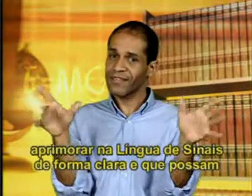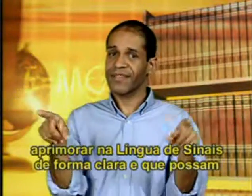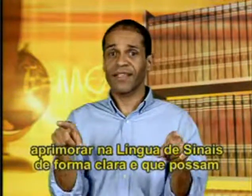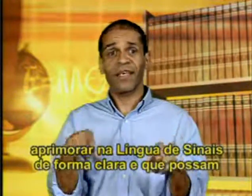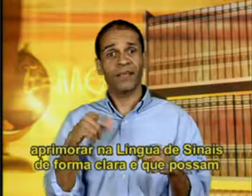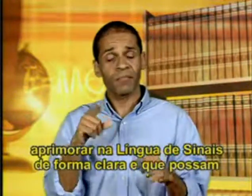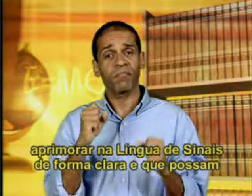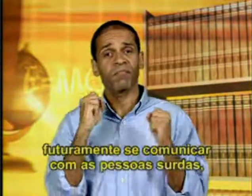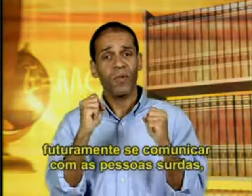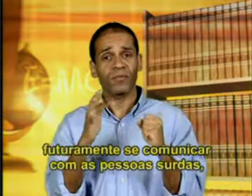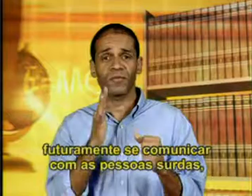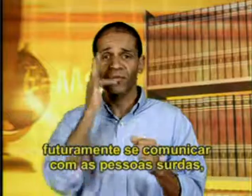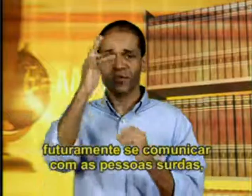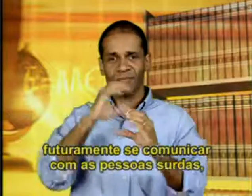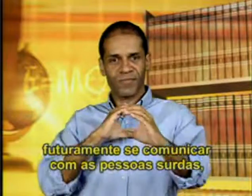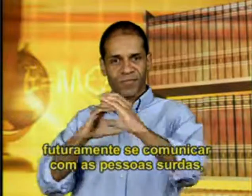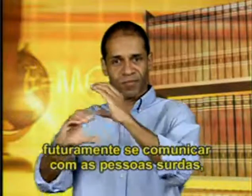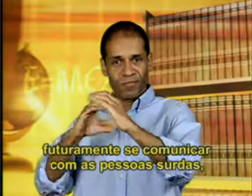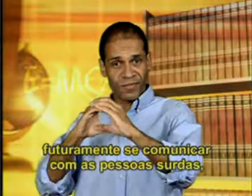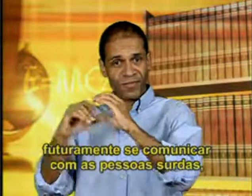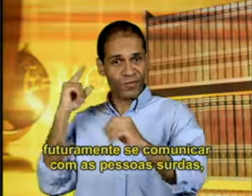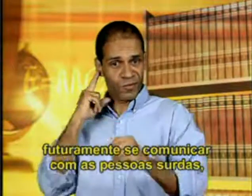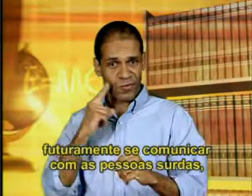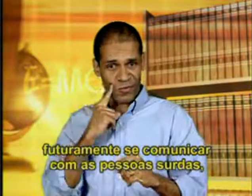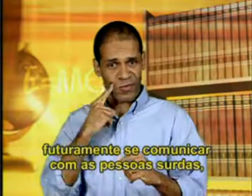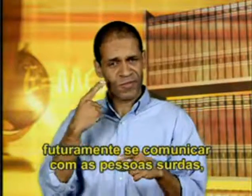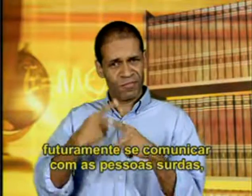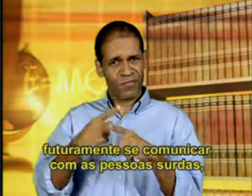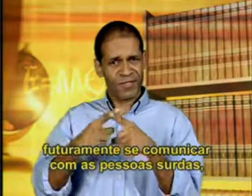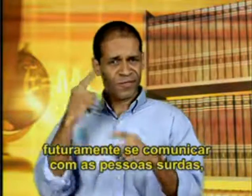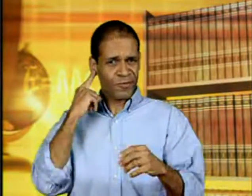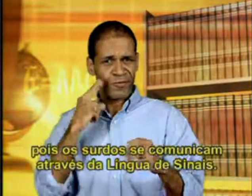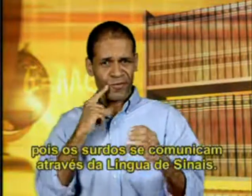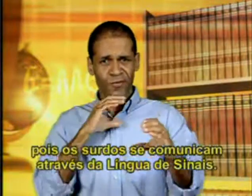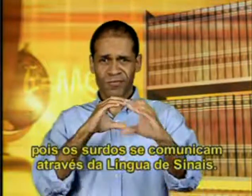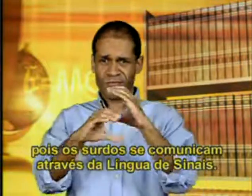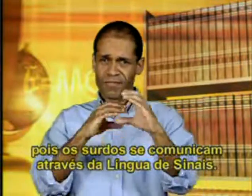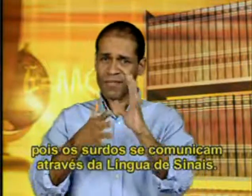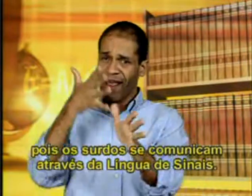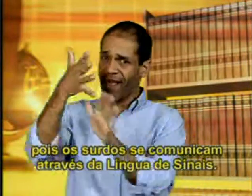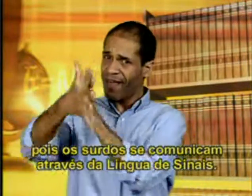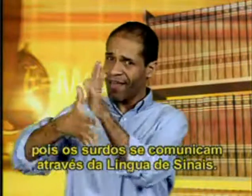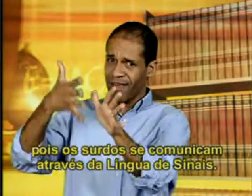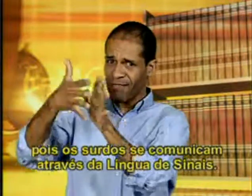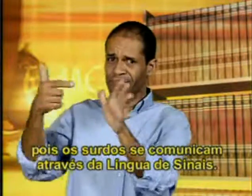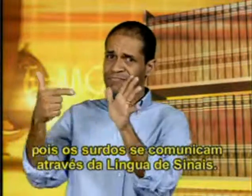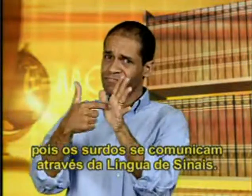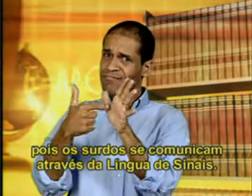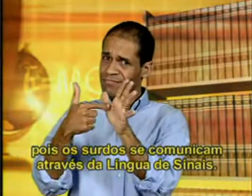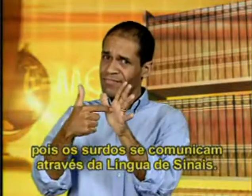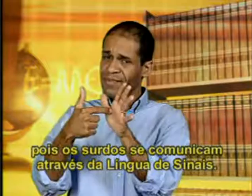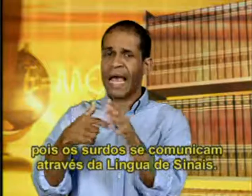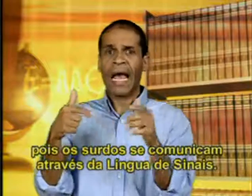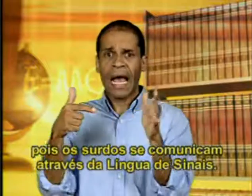possam futuramente se comunicar com as pessoas surdas, pois os surdos se comunicam através da língua de